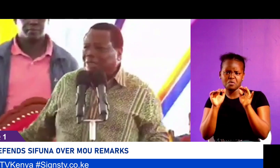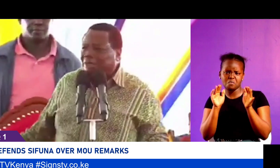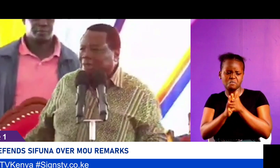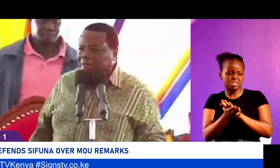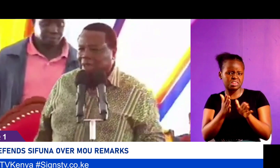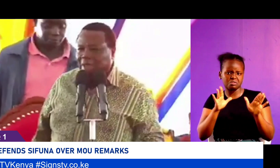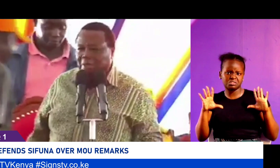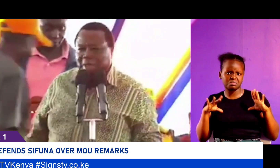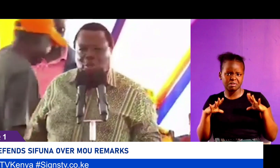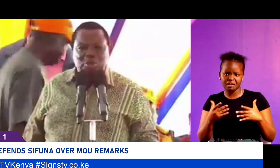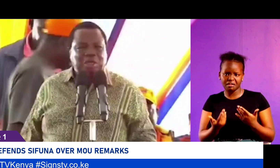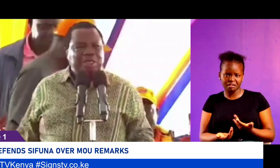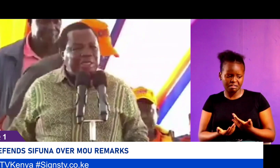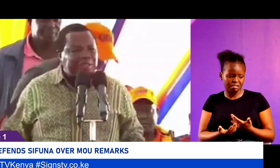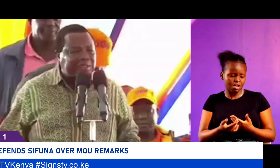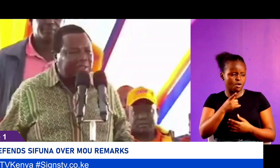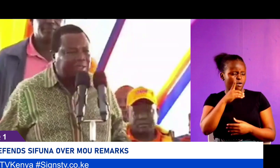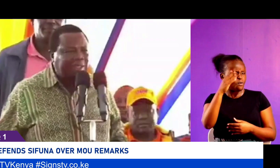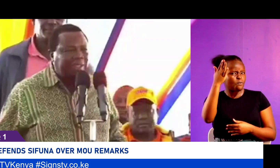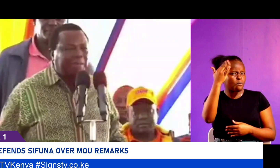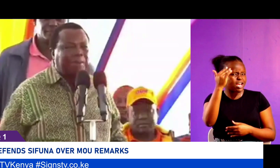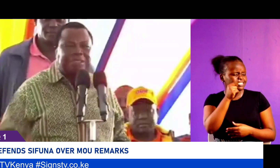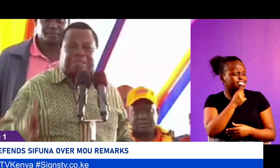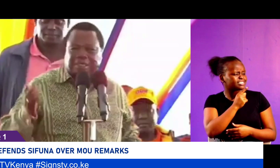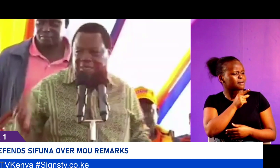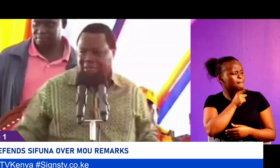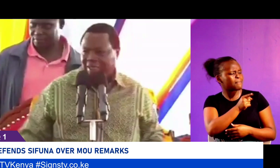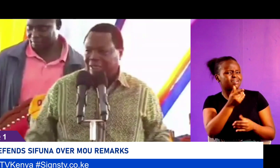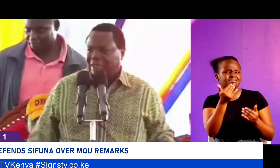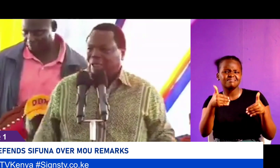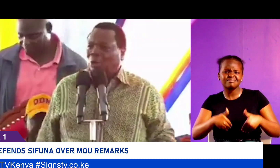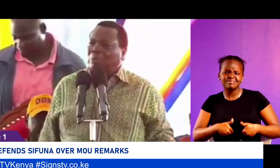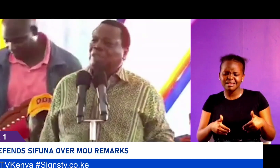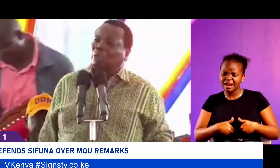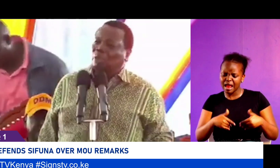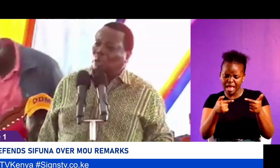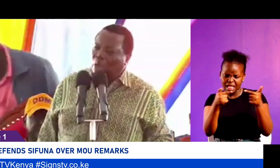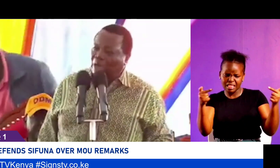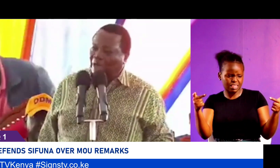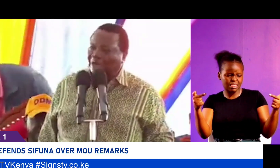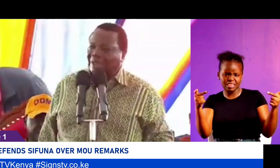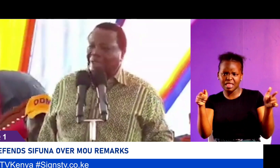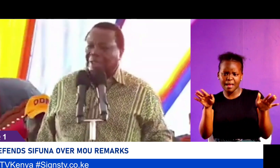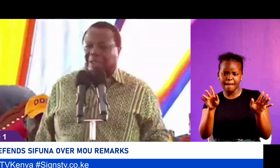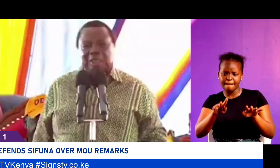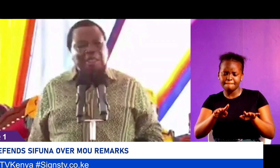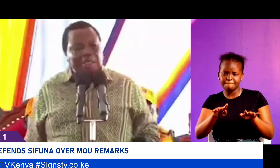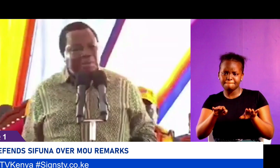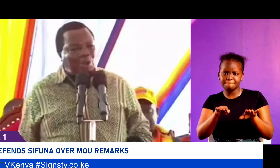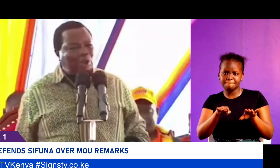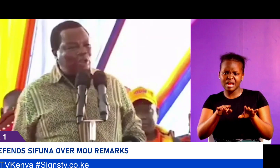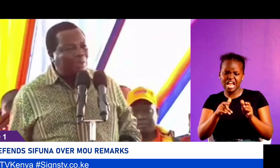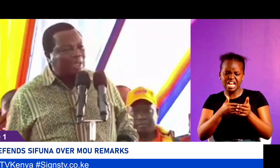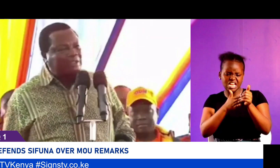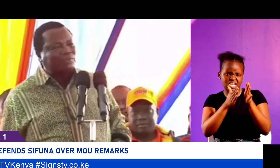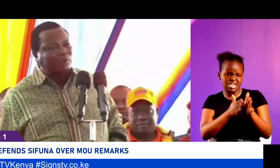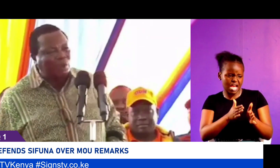is this young man contradicting the party leader? Kumbe sikujua ni nyinyi mko nyuma ya Sifu.